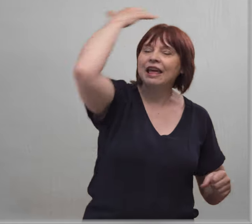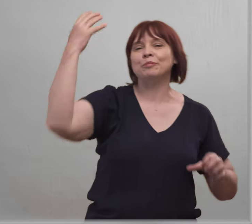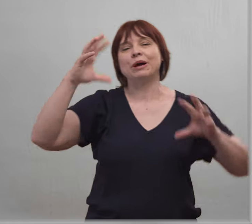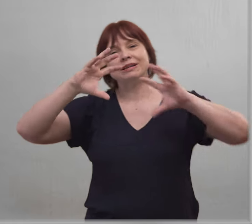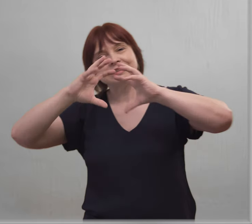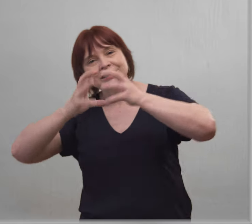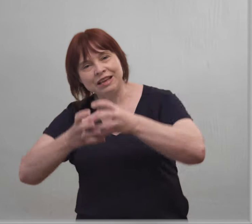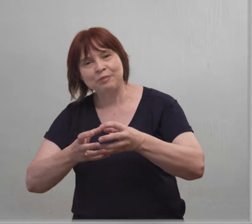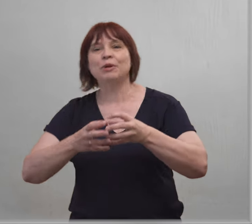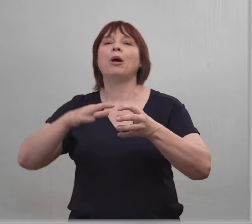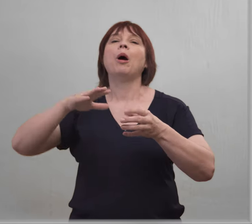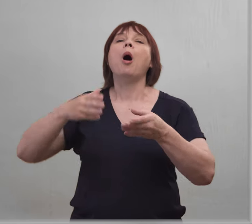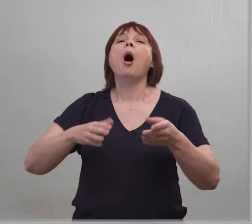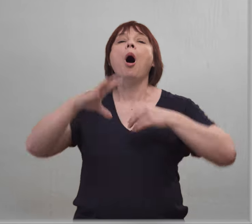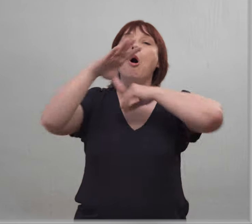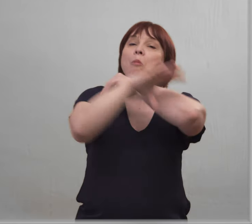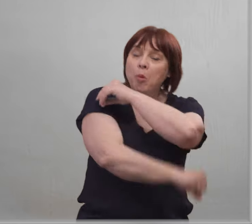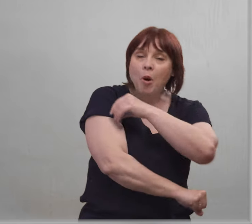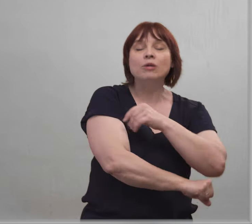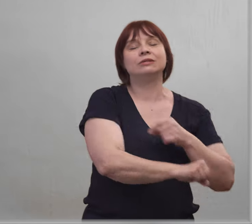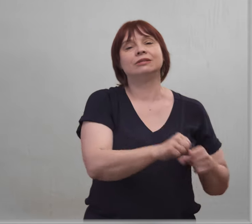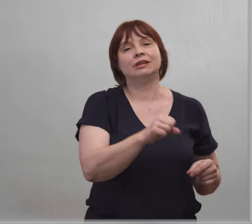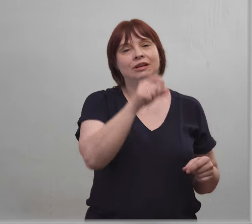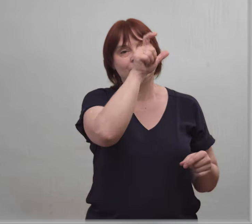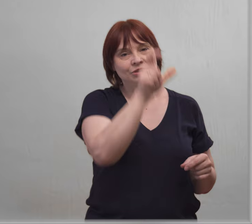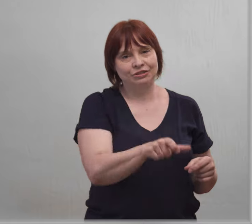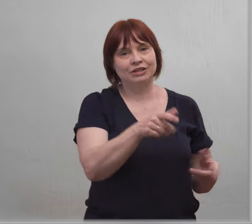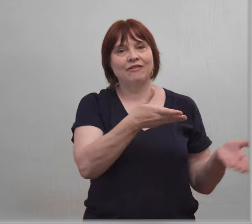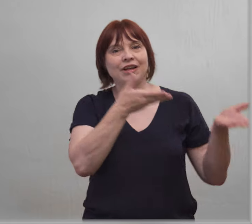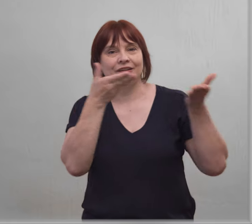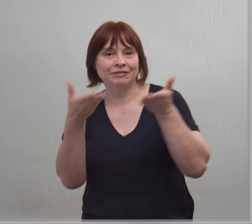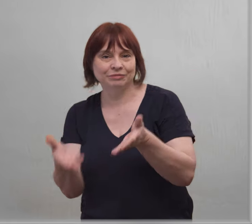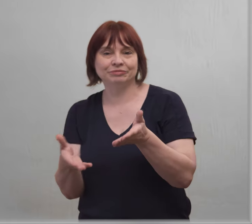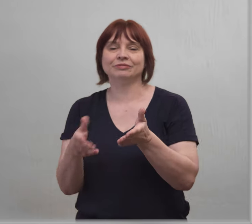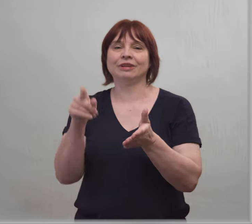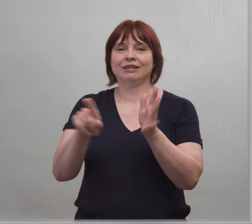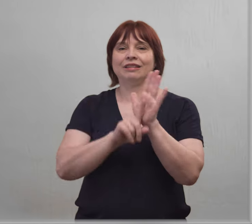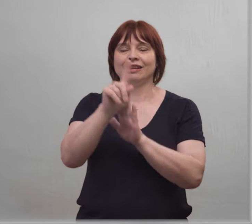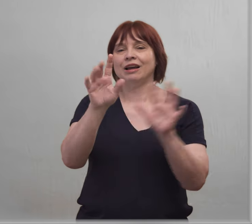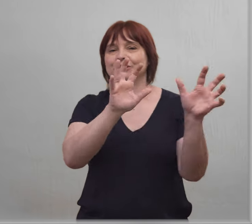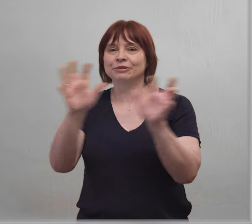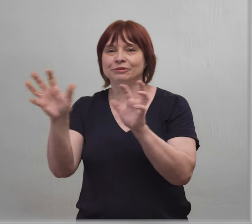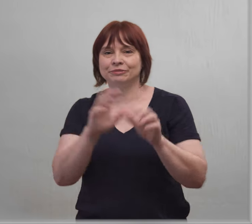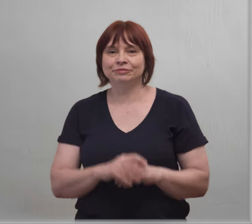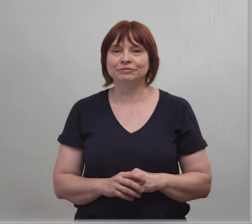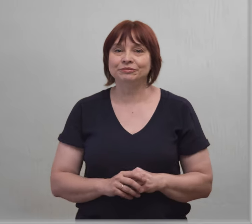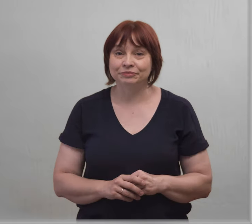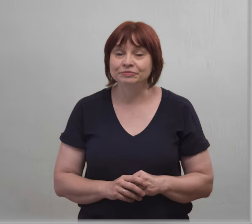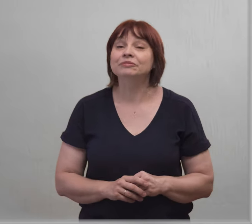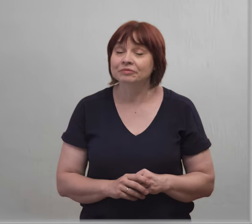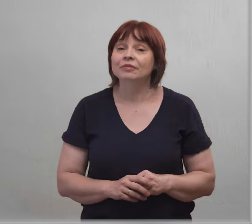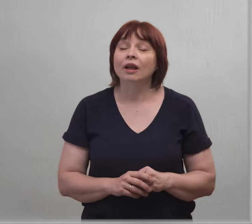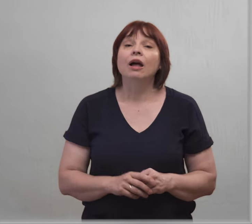аминь. Потому что вначале Бог создал работу. И работа обозначает